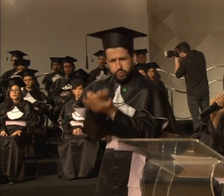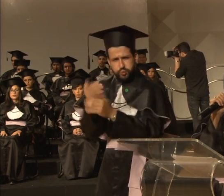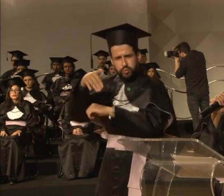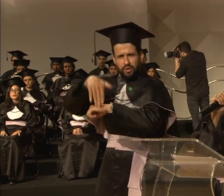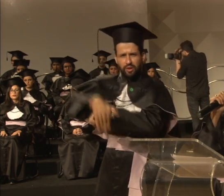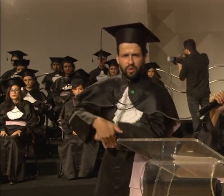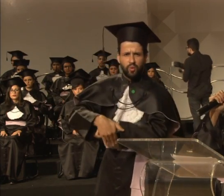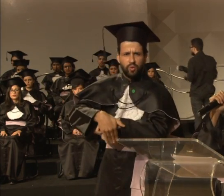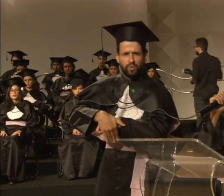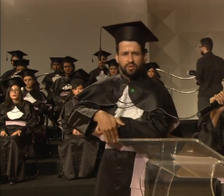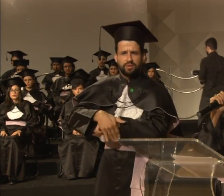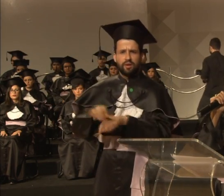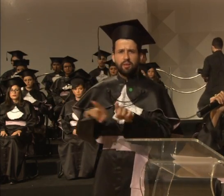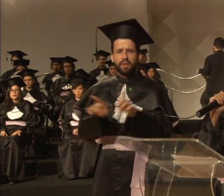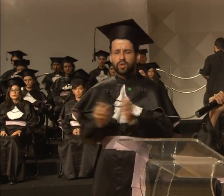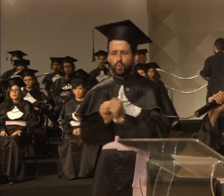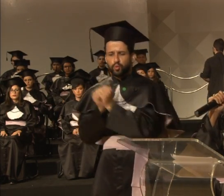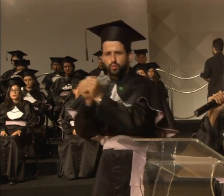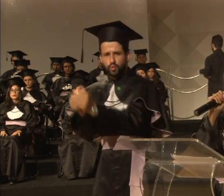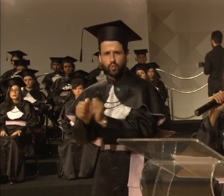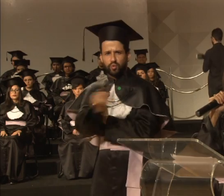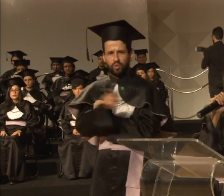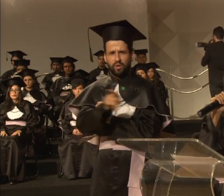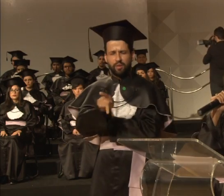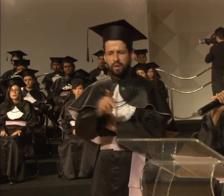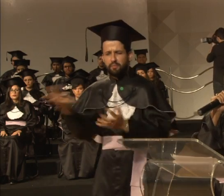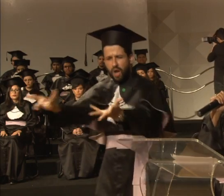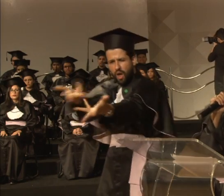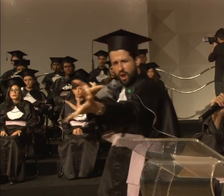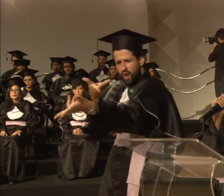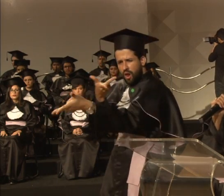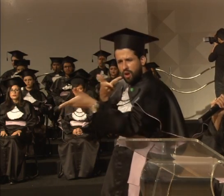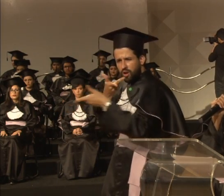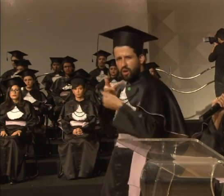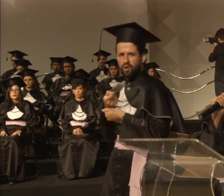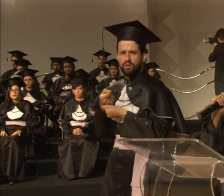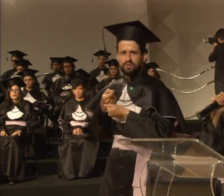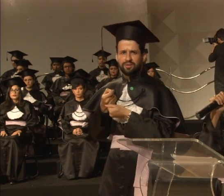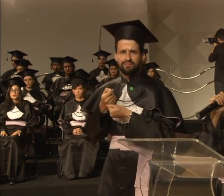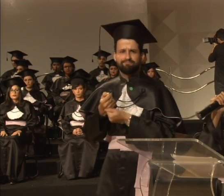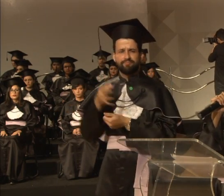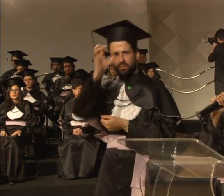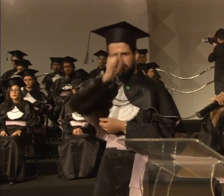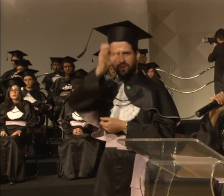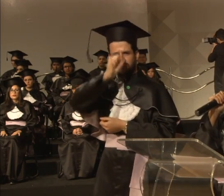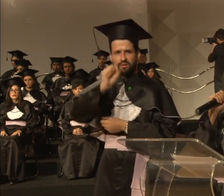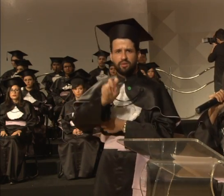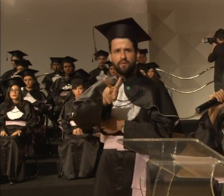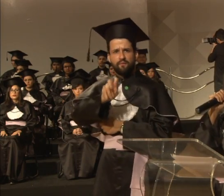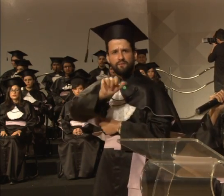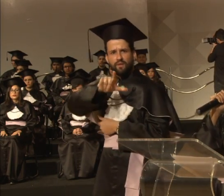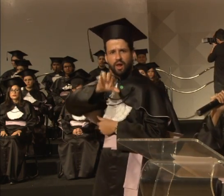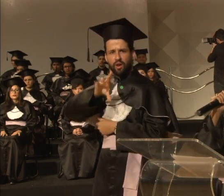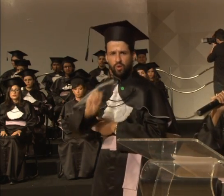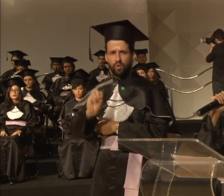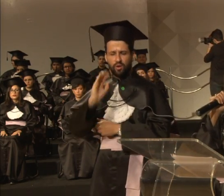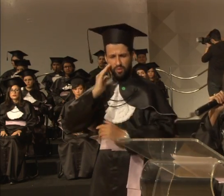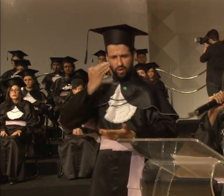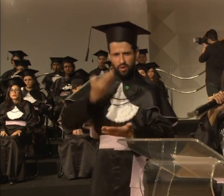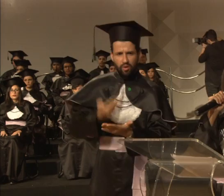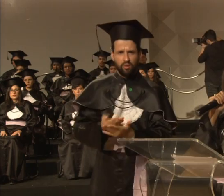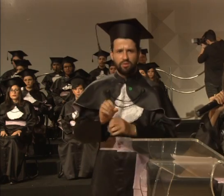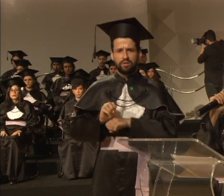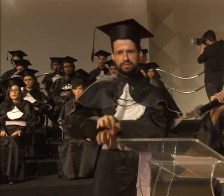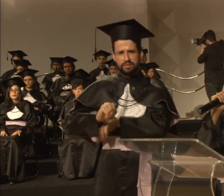deles. Mas foi com eles que tive a mais bela lição, a de valor. Pois foi na educação e no convívio com